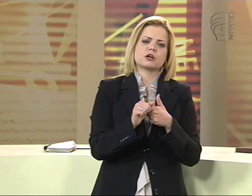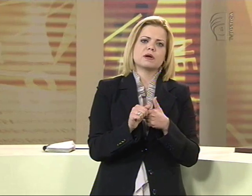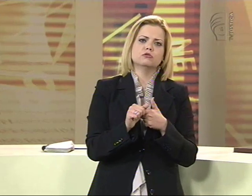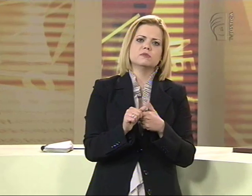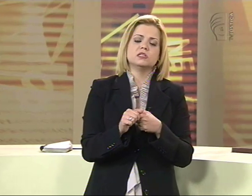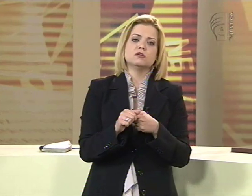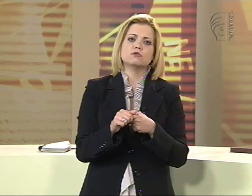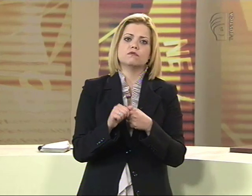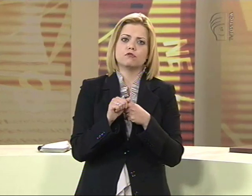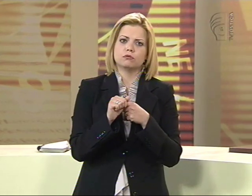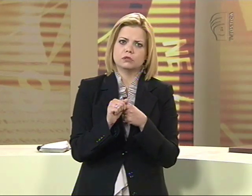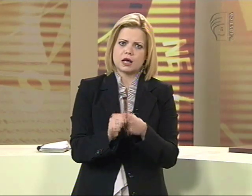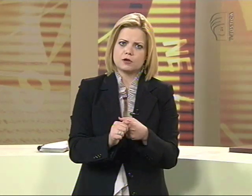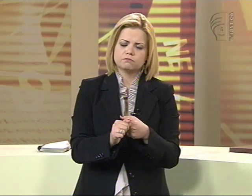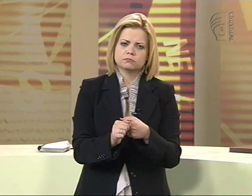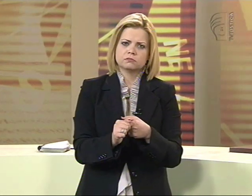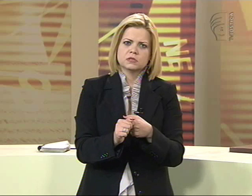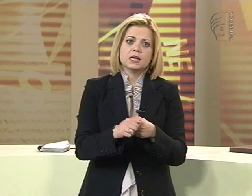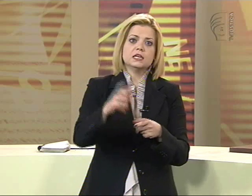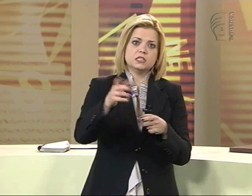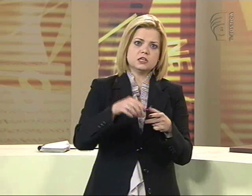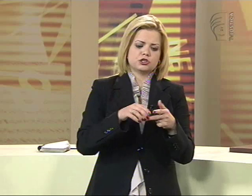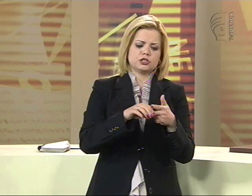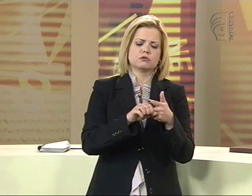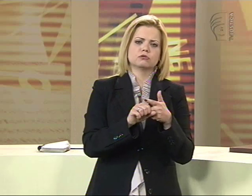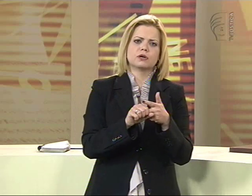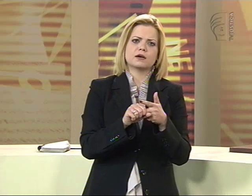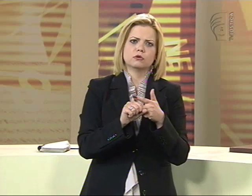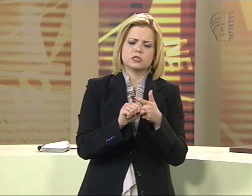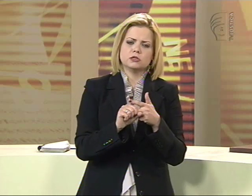chamado domicílio voluntário, existe em segundo lugar o domicílio